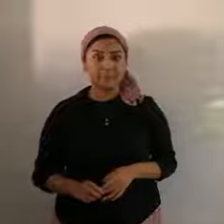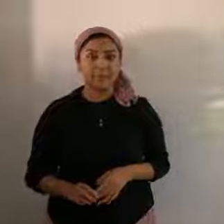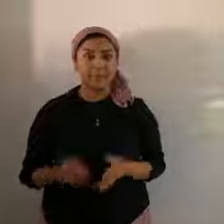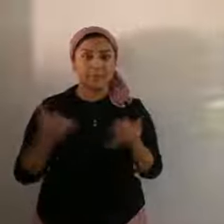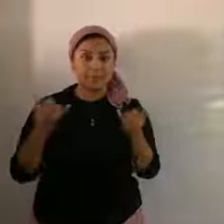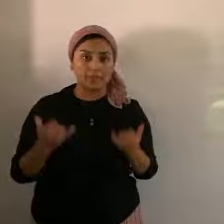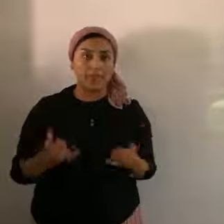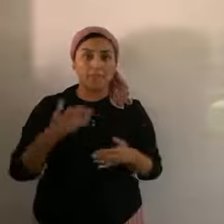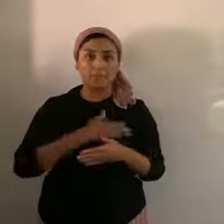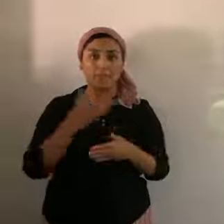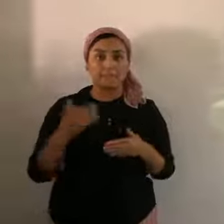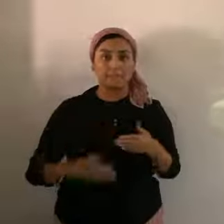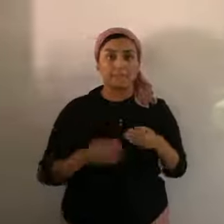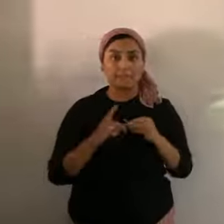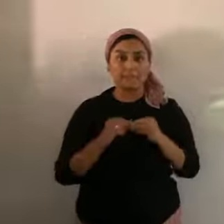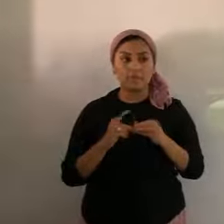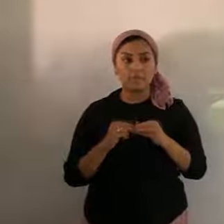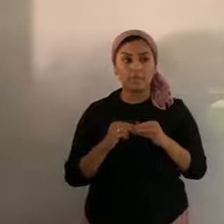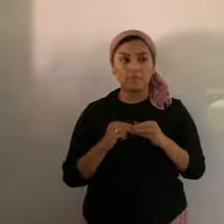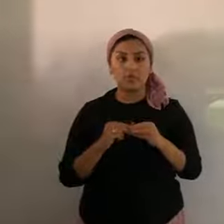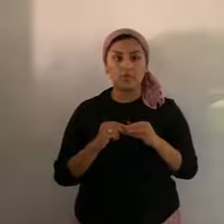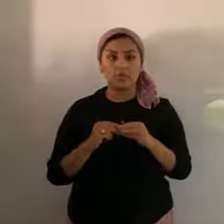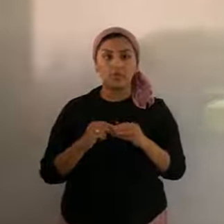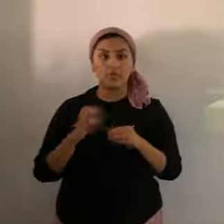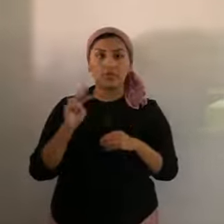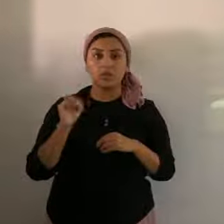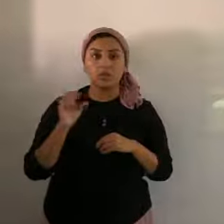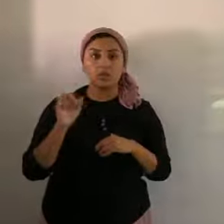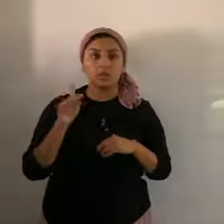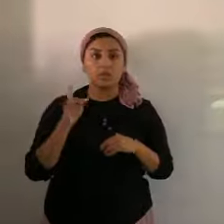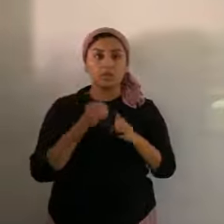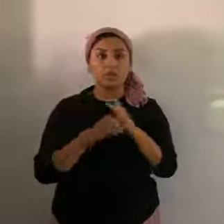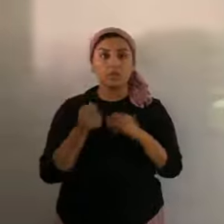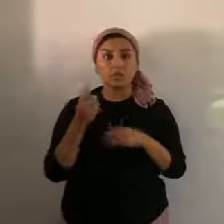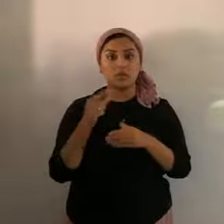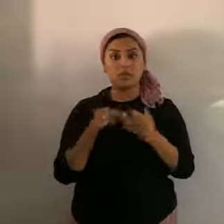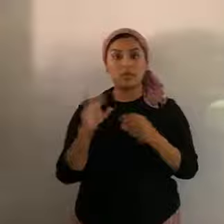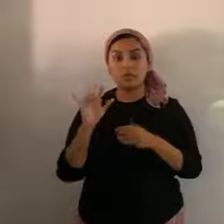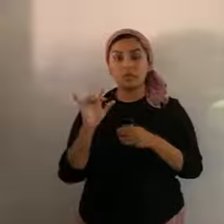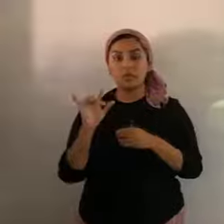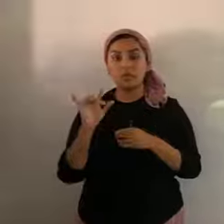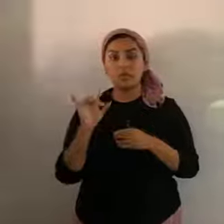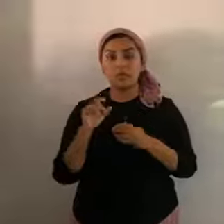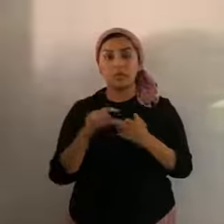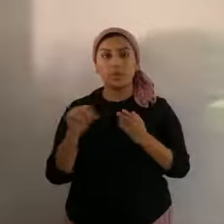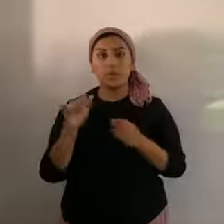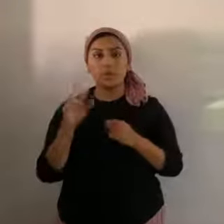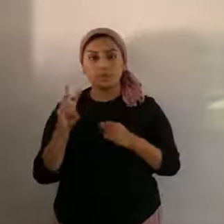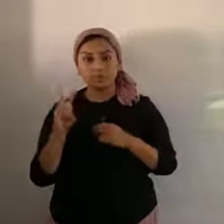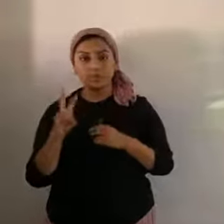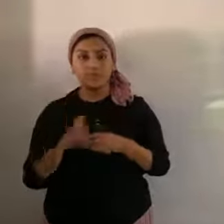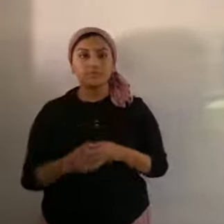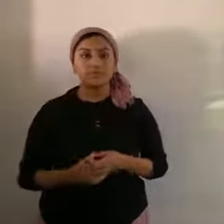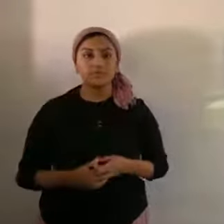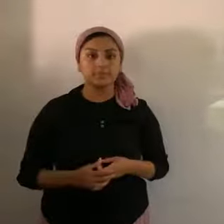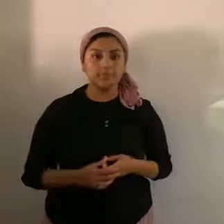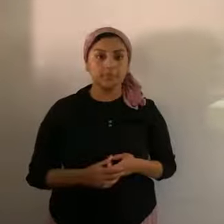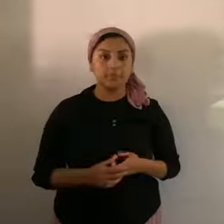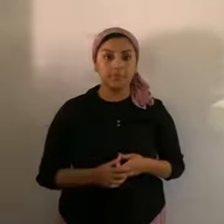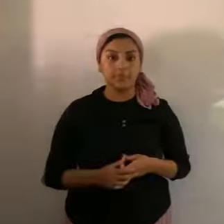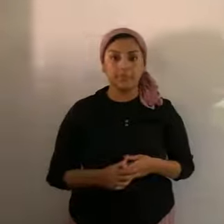Ahora terminamos, pero bien. Vamos a Marcos 11 otra vez, 25, verso 25 y 26.